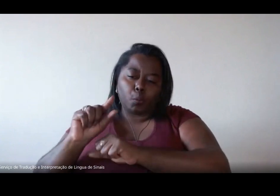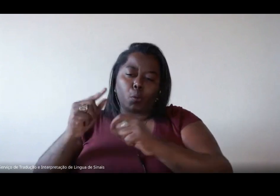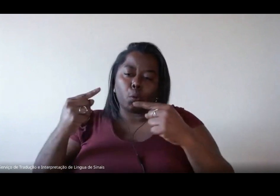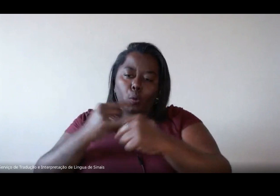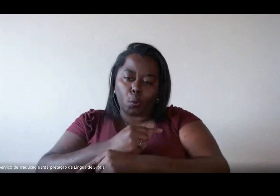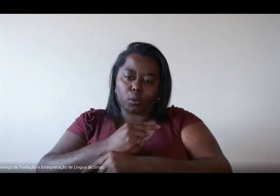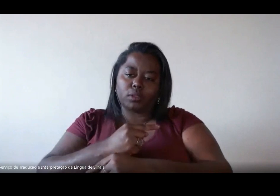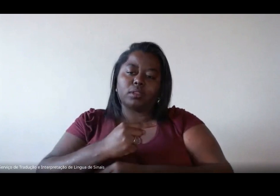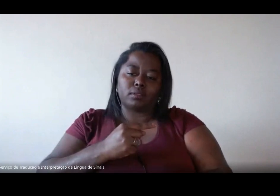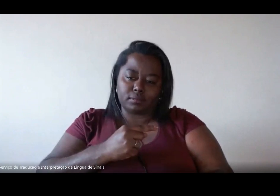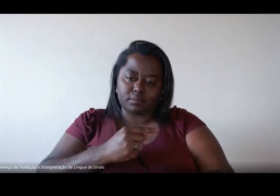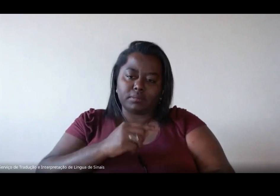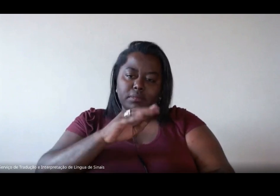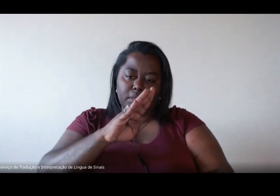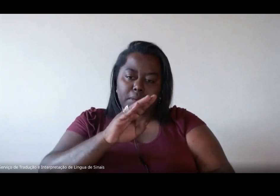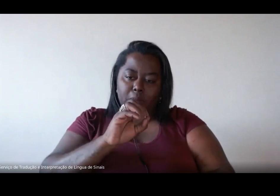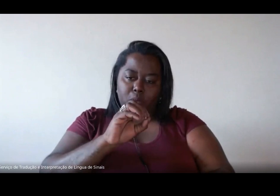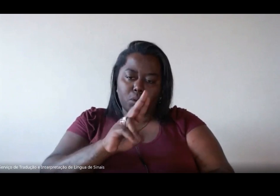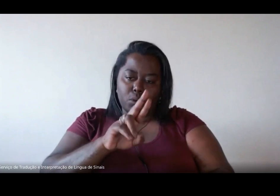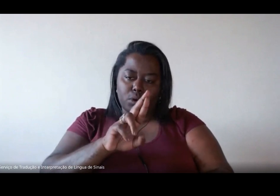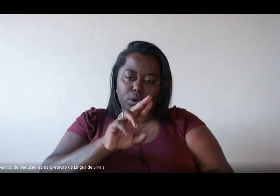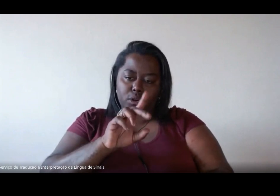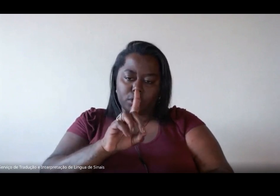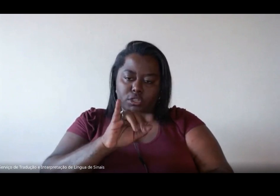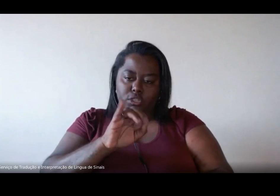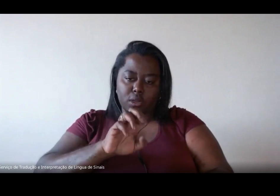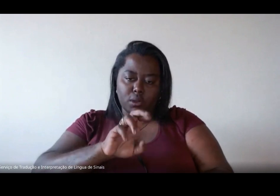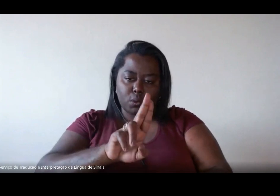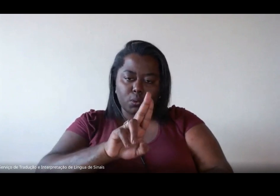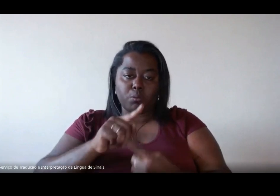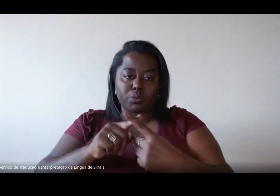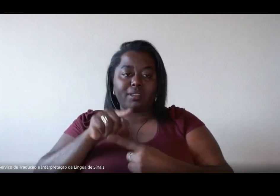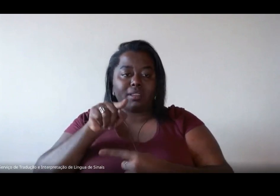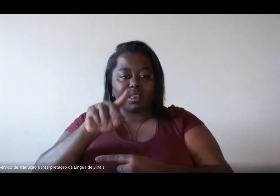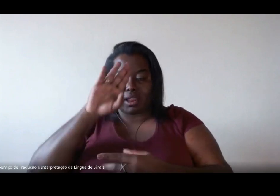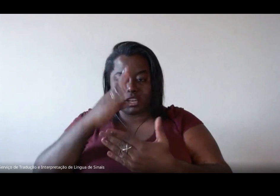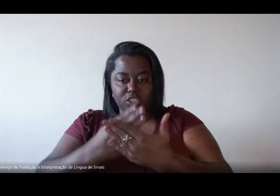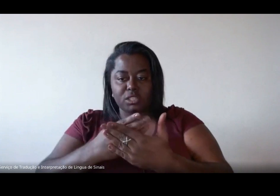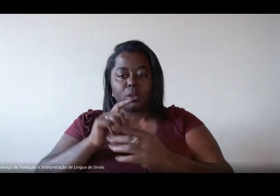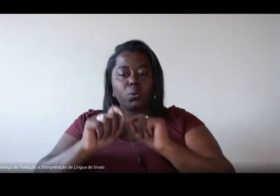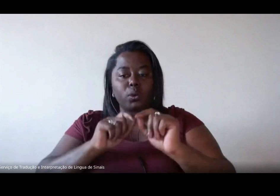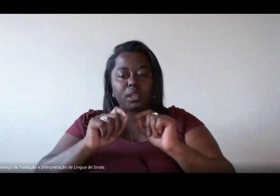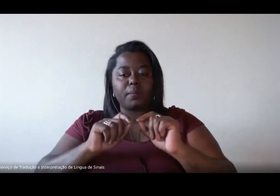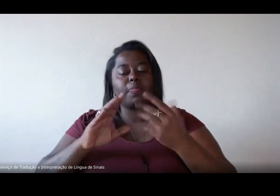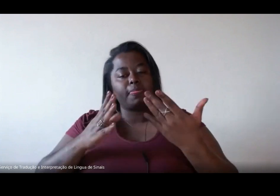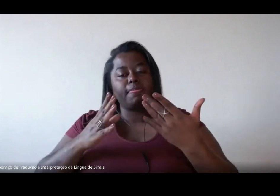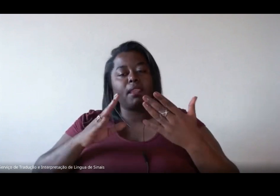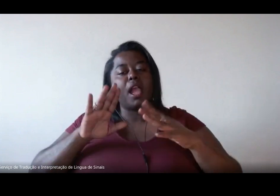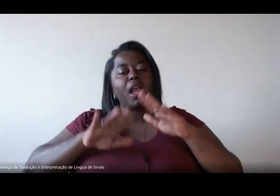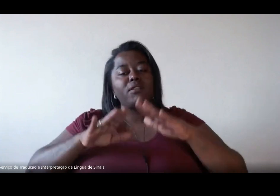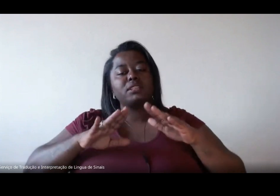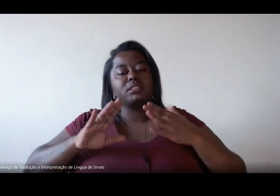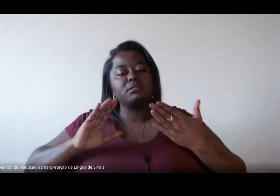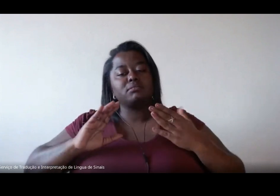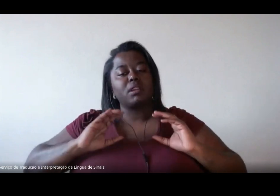ele acredita que os hábitos podem ser construídos por uma pessoa. Não são os